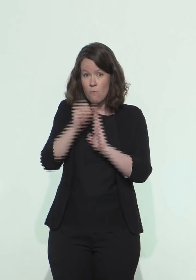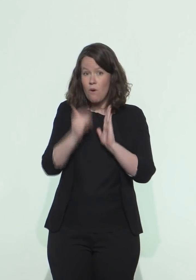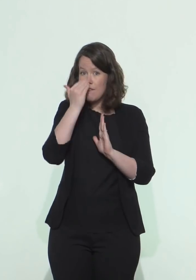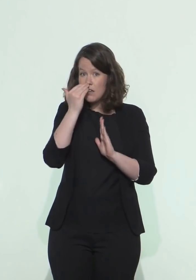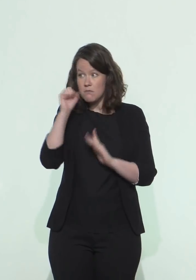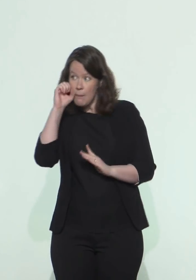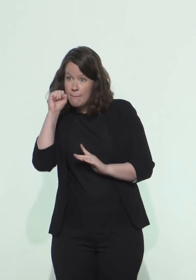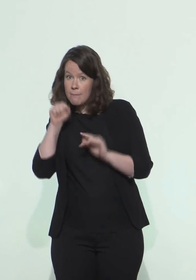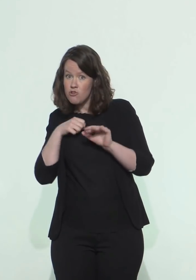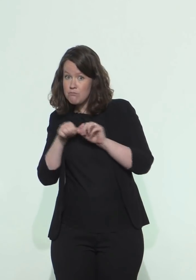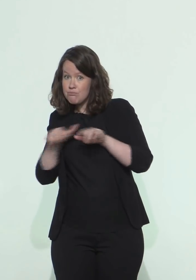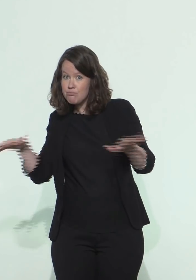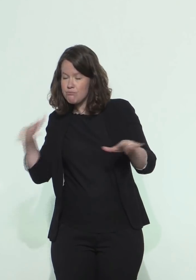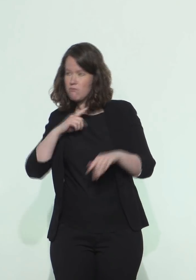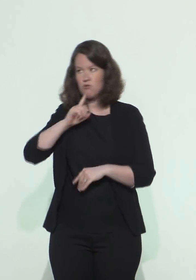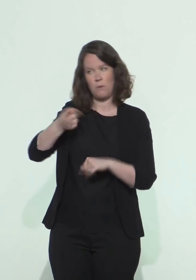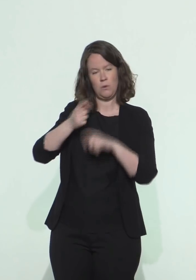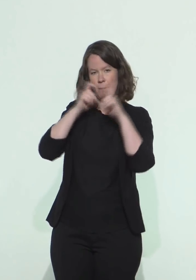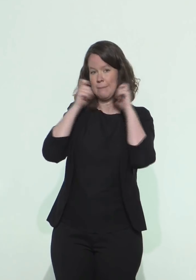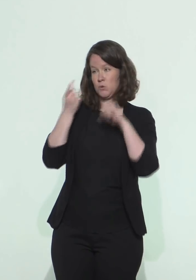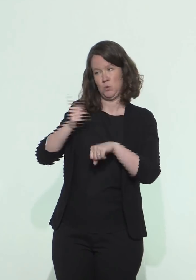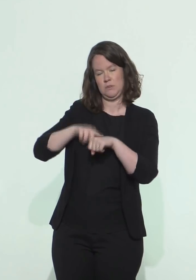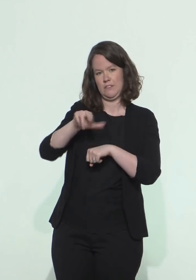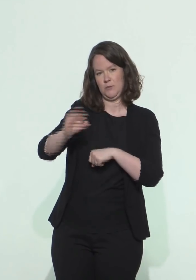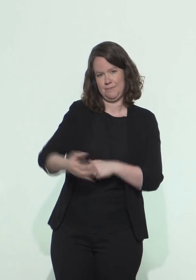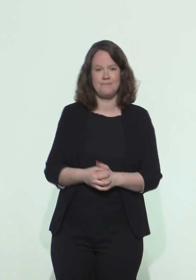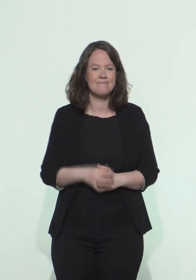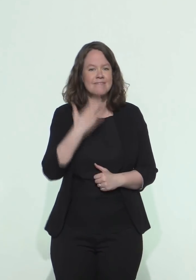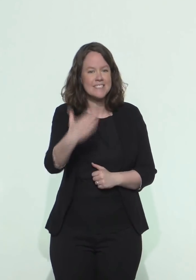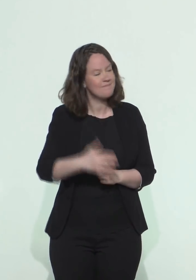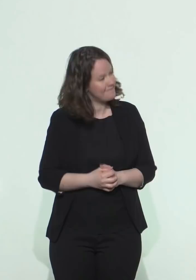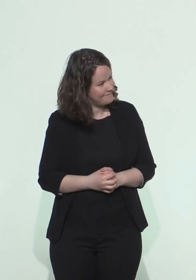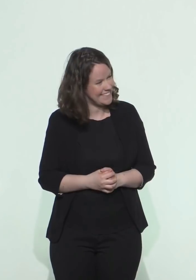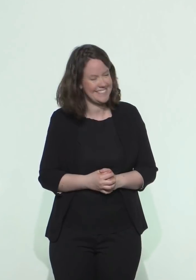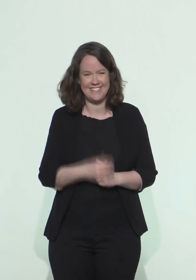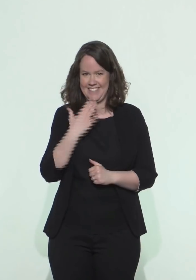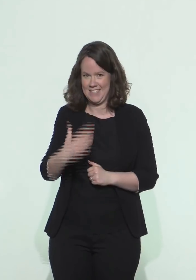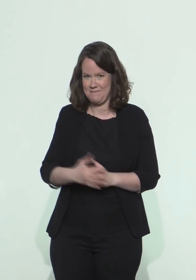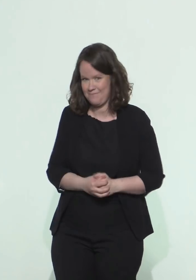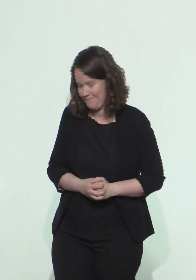épidémique. C'était la dernière question. Merci beaucoup. Je vous remercie. Madame.